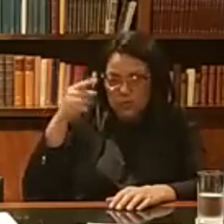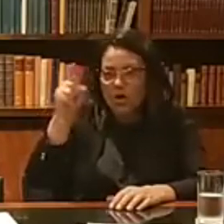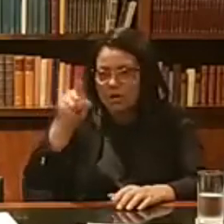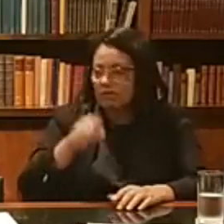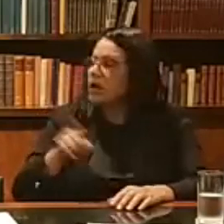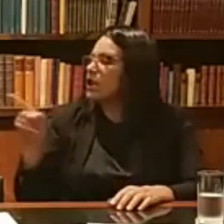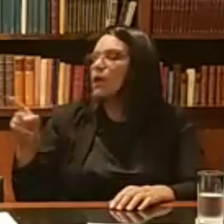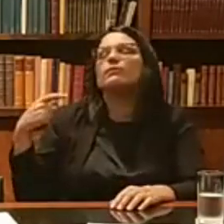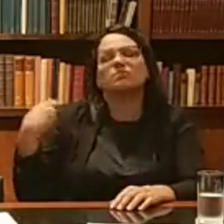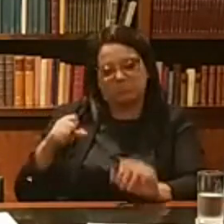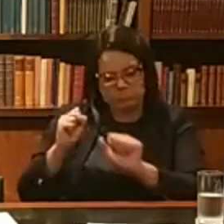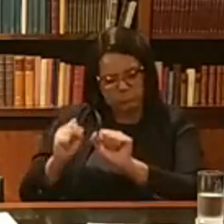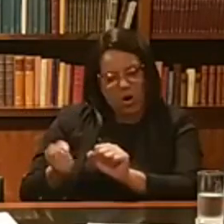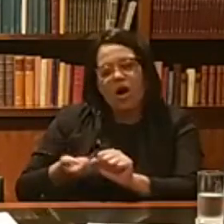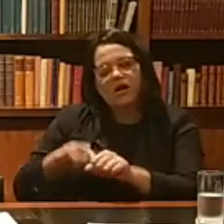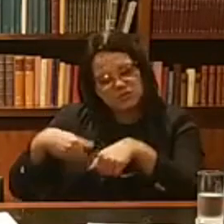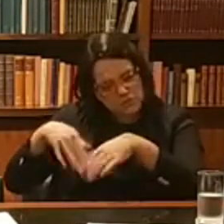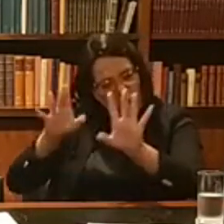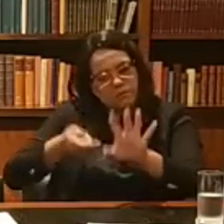ter que sancionar